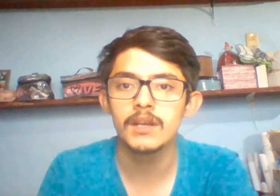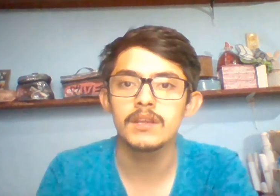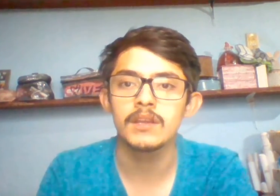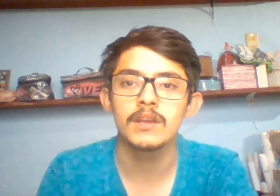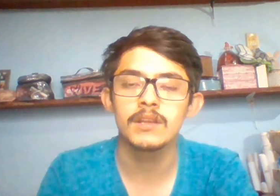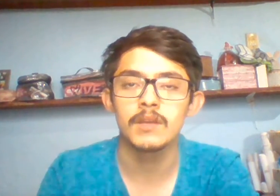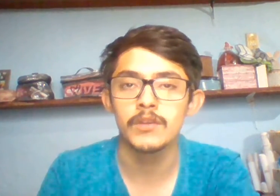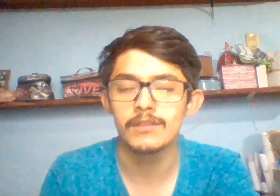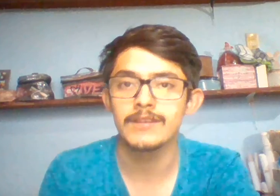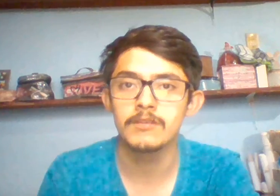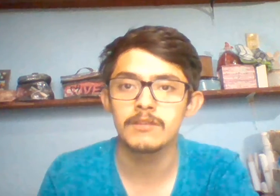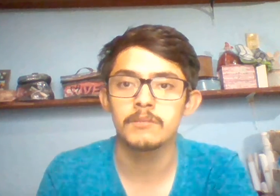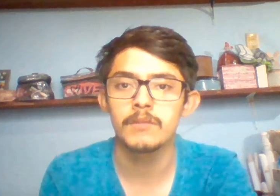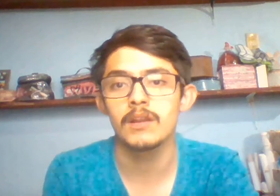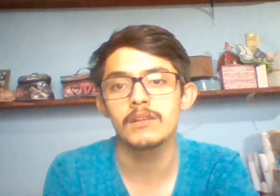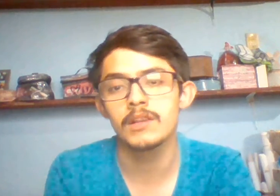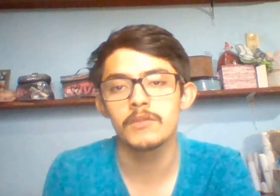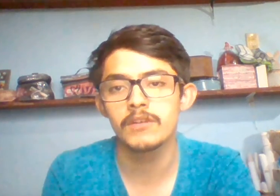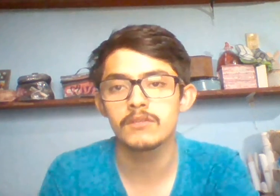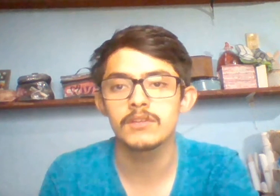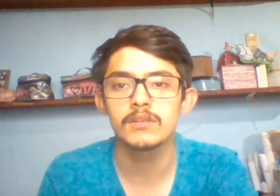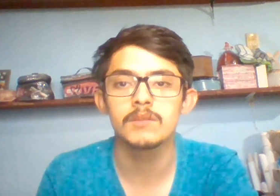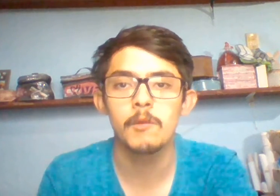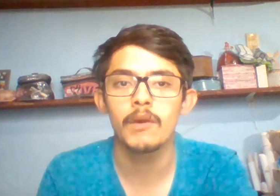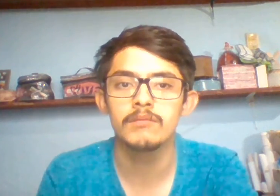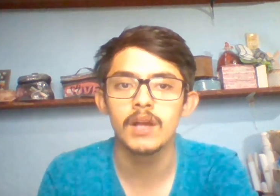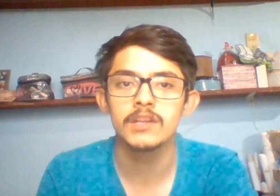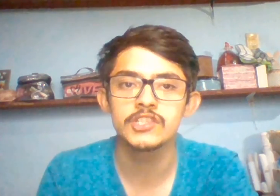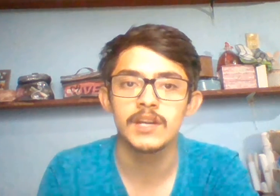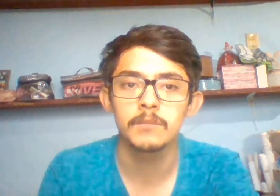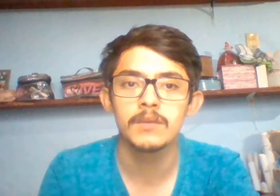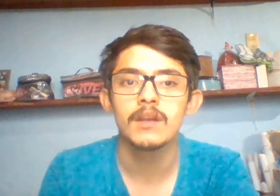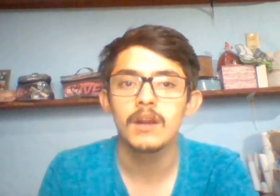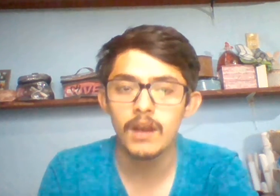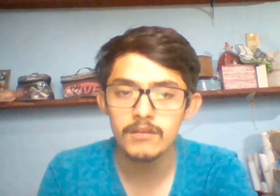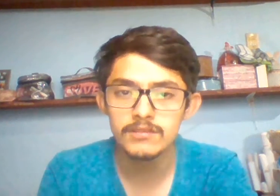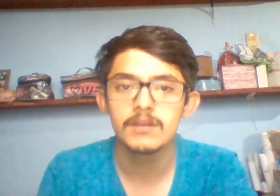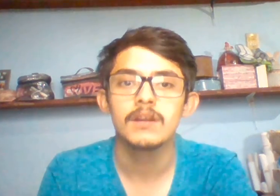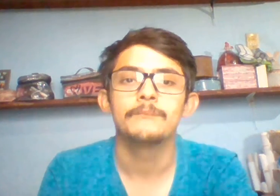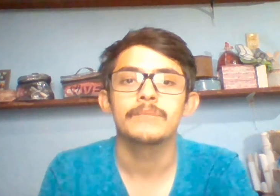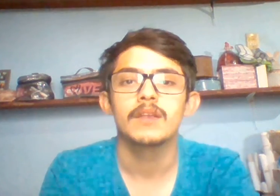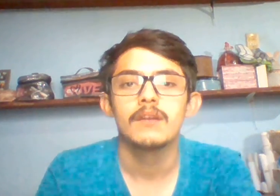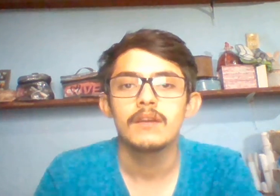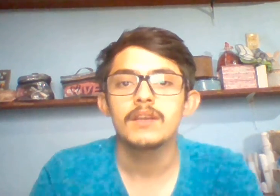y que también fue conocido como Brown and Sharp Gauge.